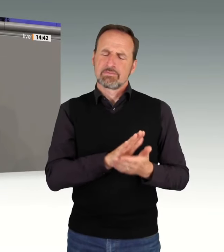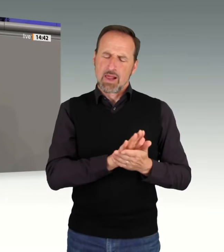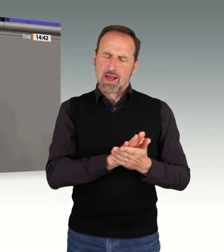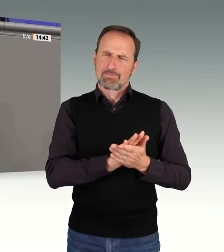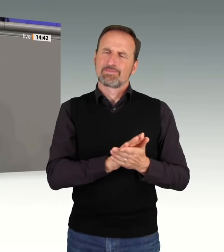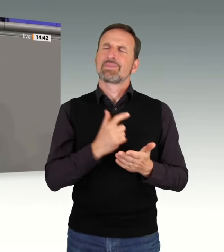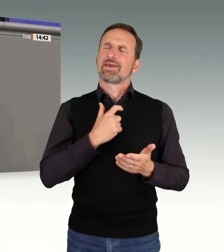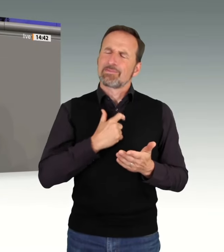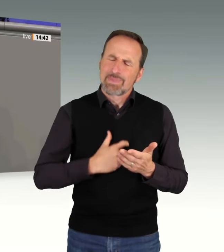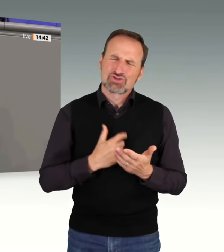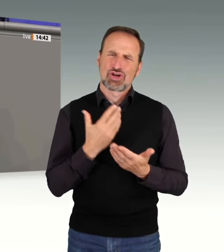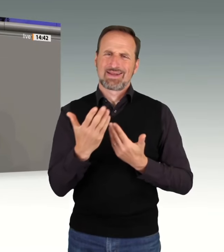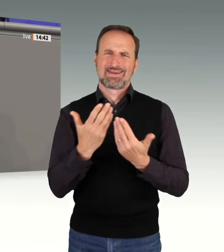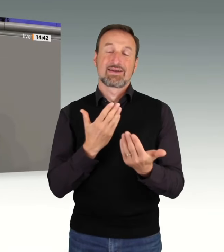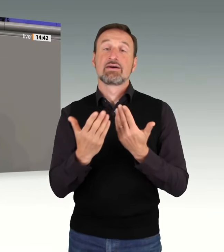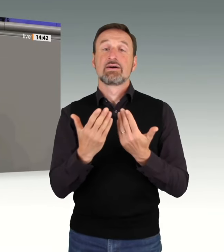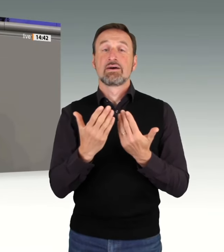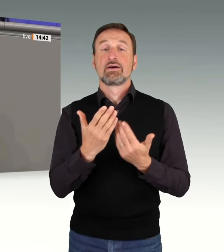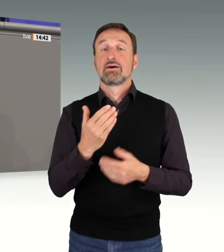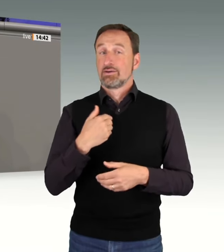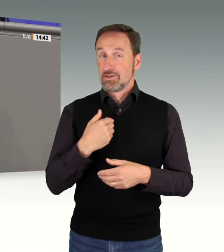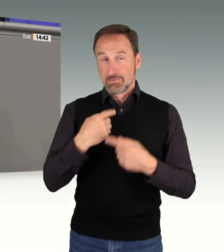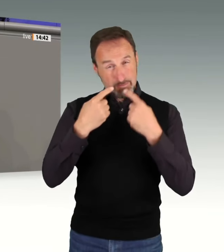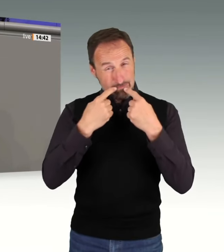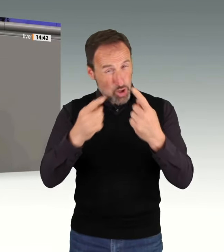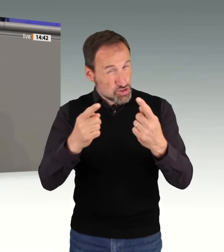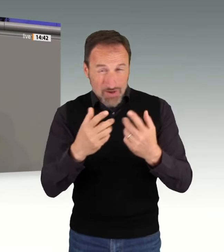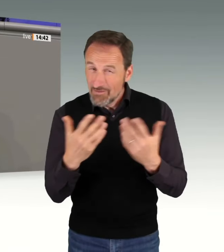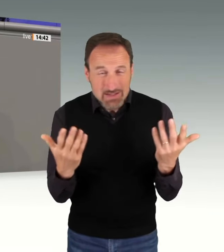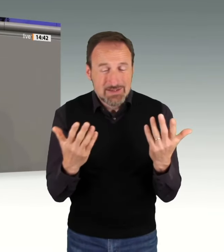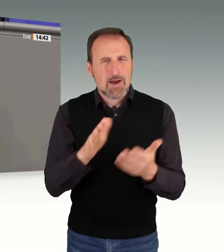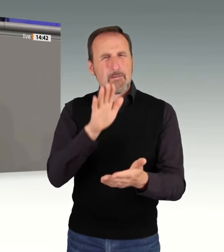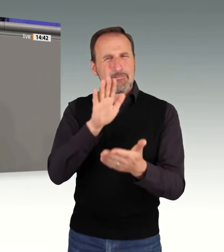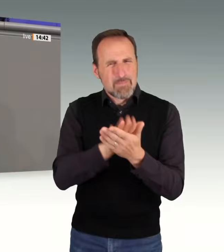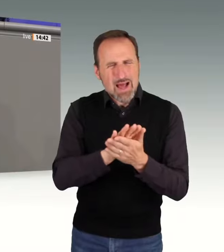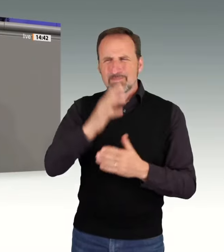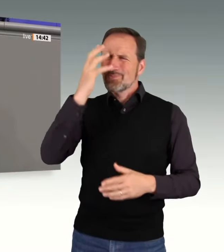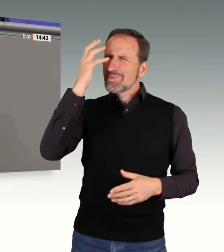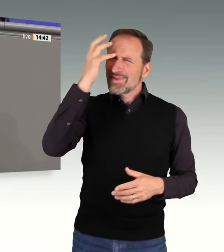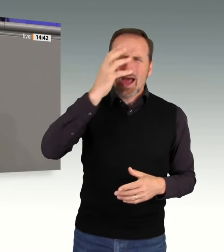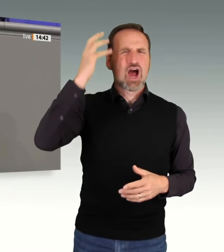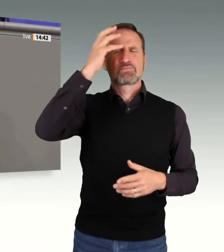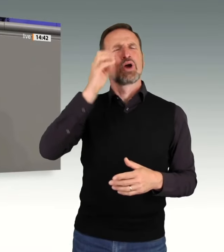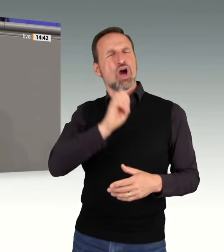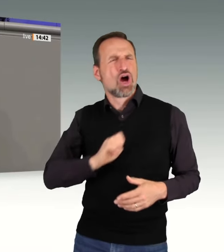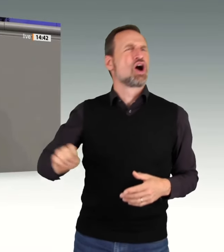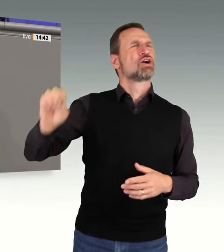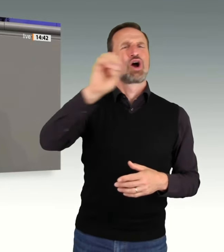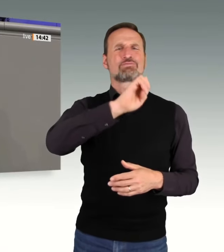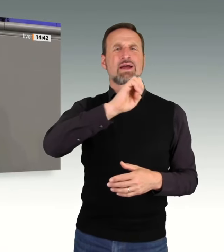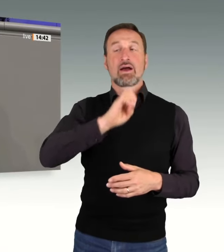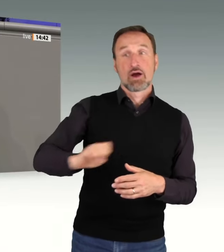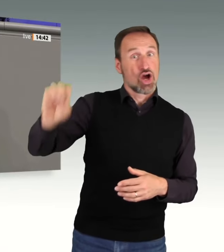träumt vom friedlichen Europa und bleibt treu diesem Traum. Europa ist größer ist als wir alle, die sich an